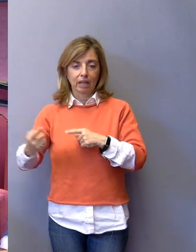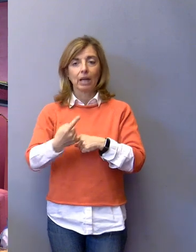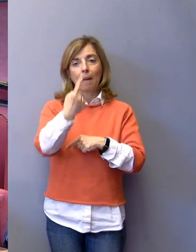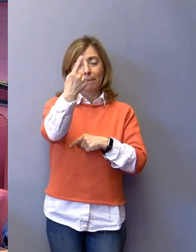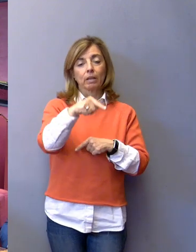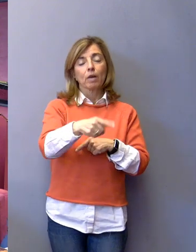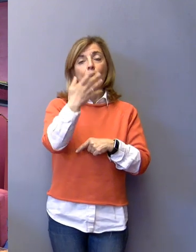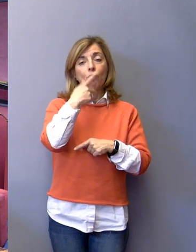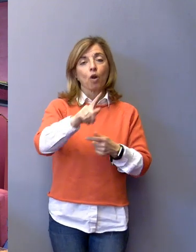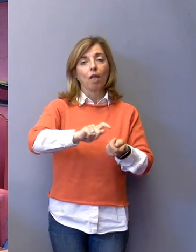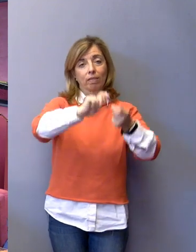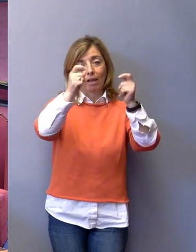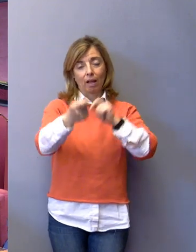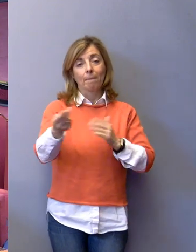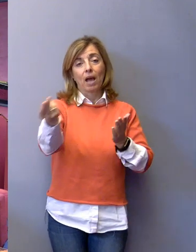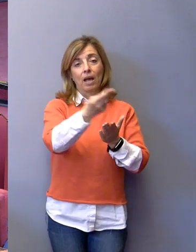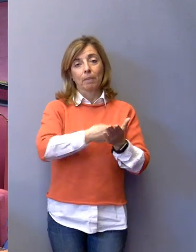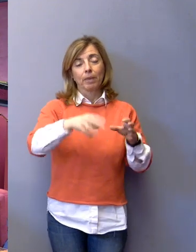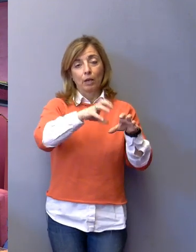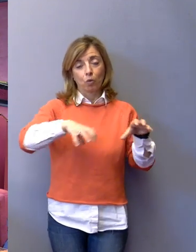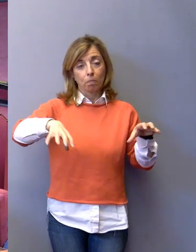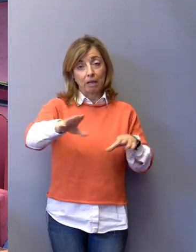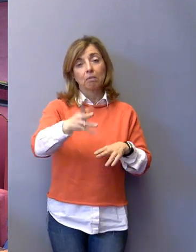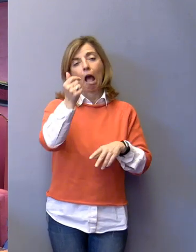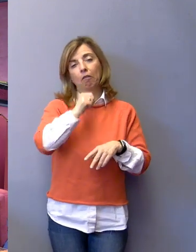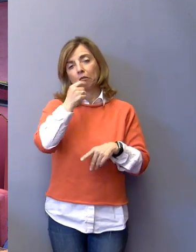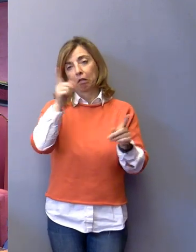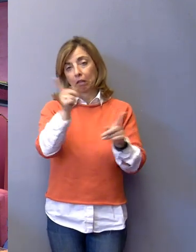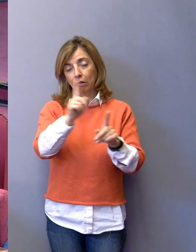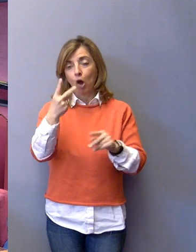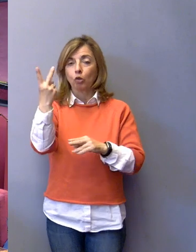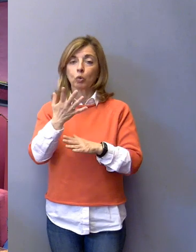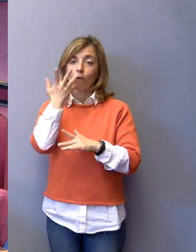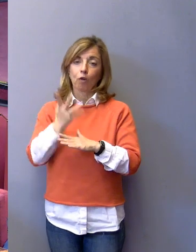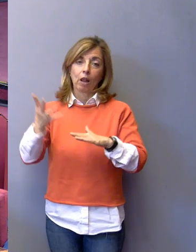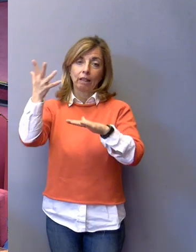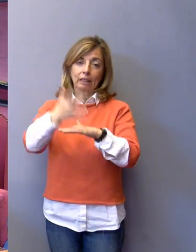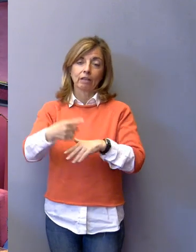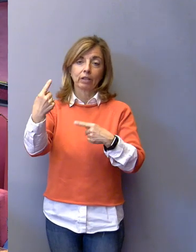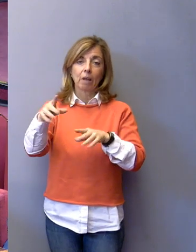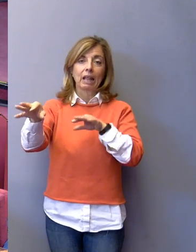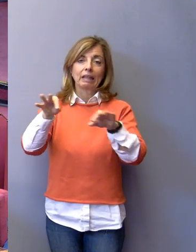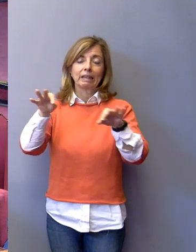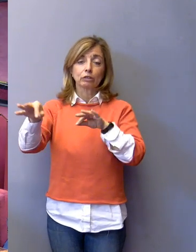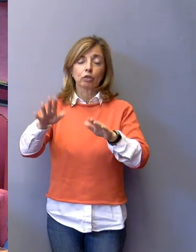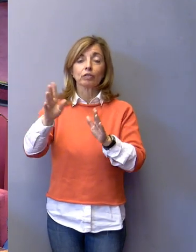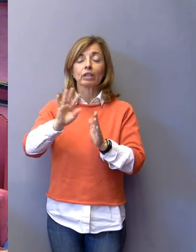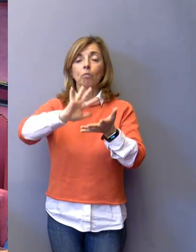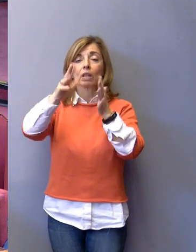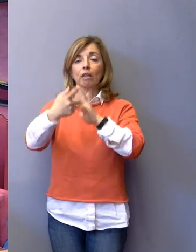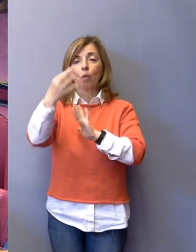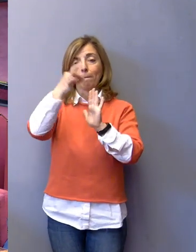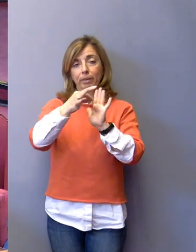facendo finta di no 2 volete intervenire facendo sì che la discrezionalità sia un principio